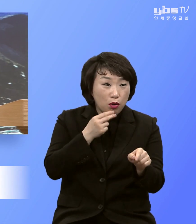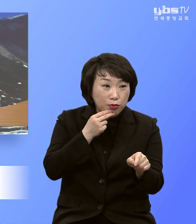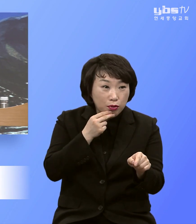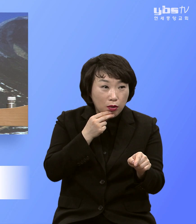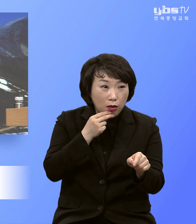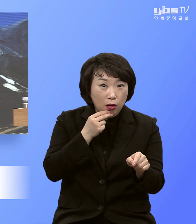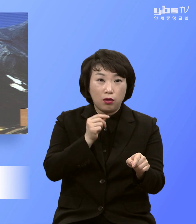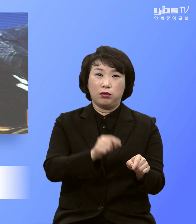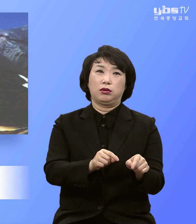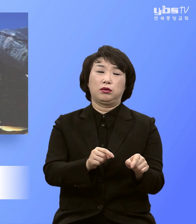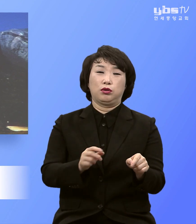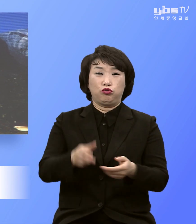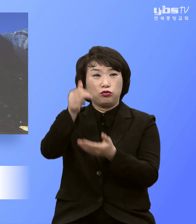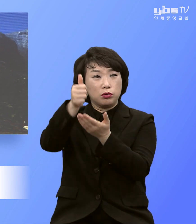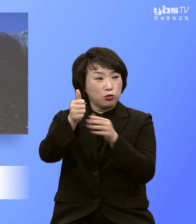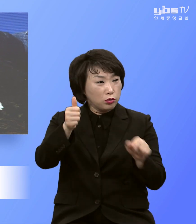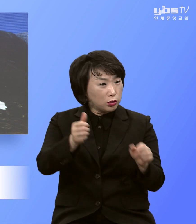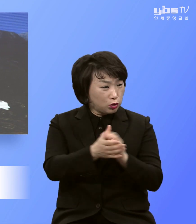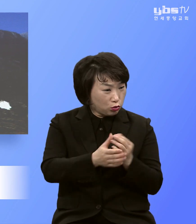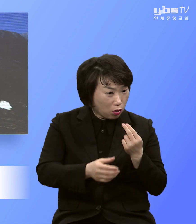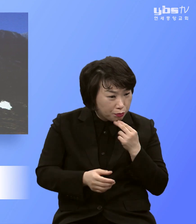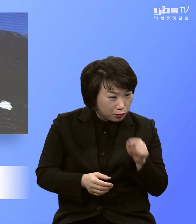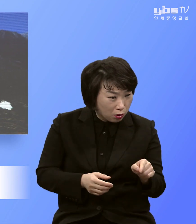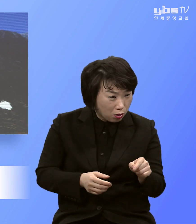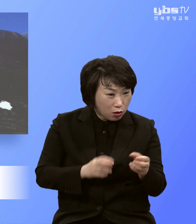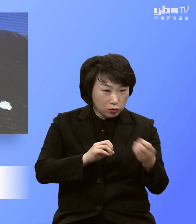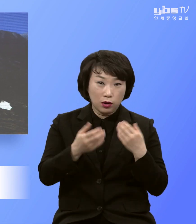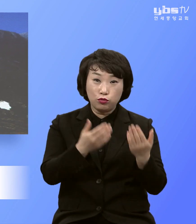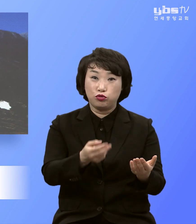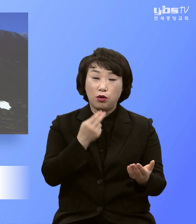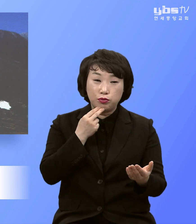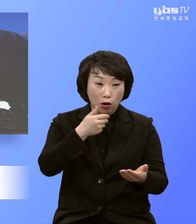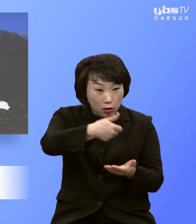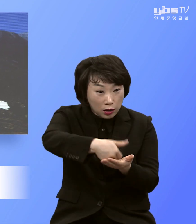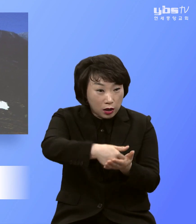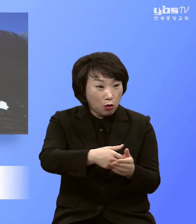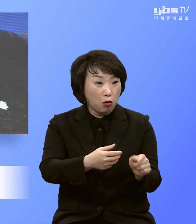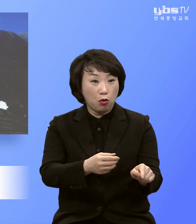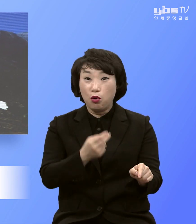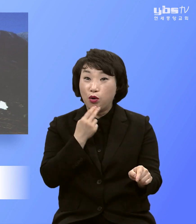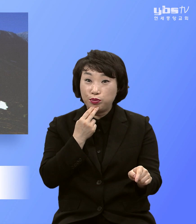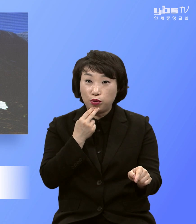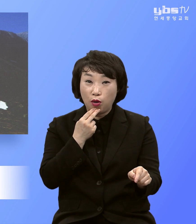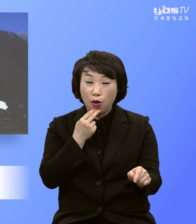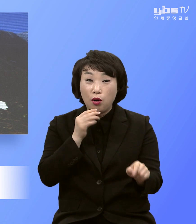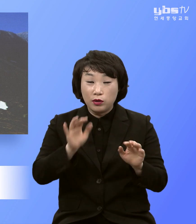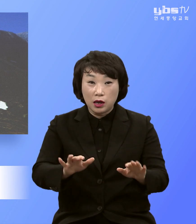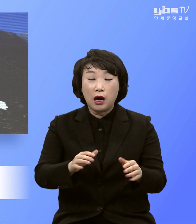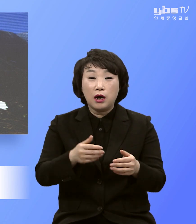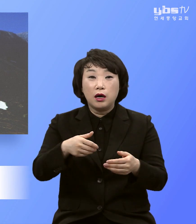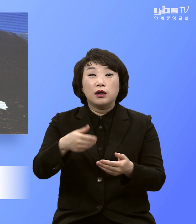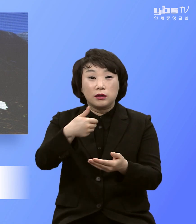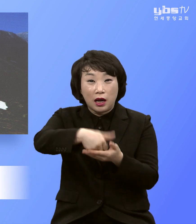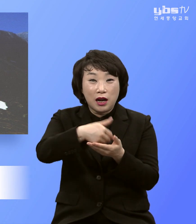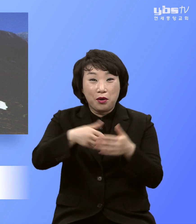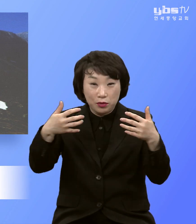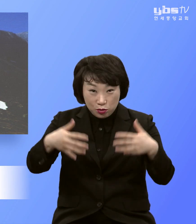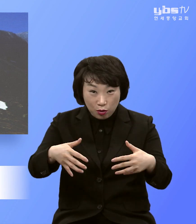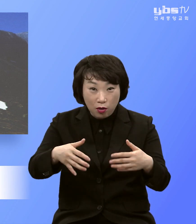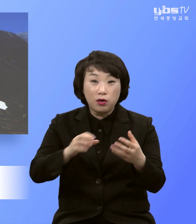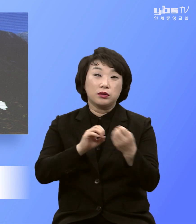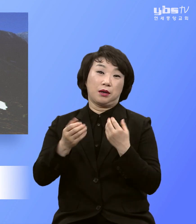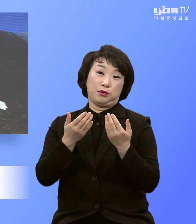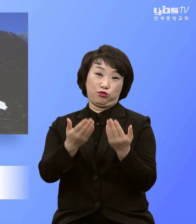되고, 주님은 구하지 않는 자에게 달라고 하는데 달라고 하는 조건에서 준다고